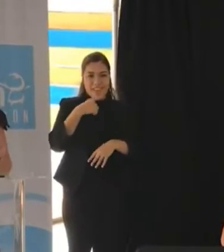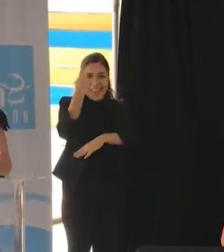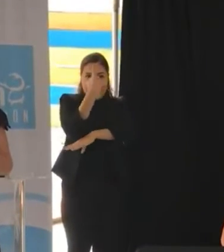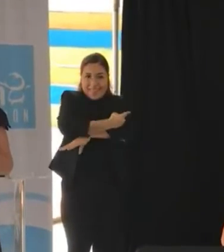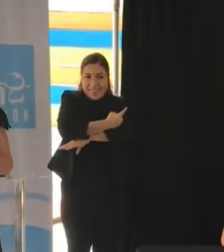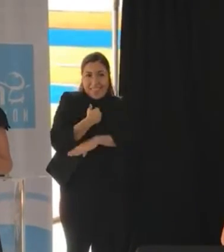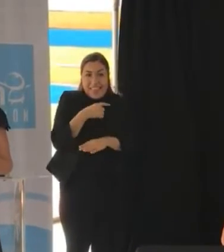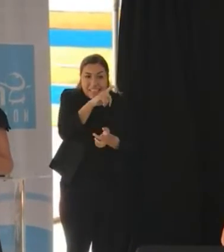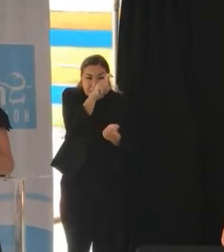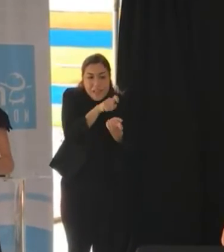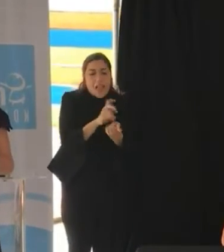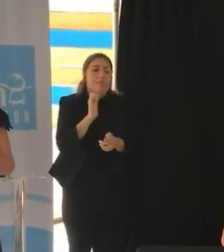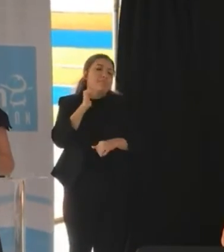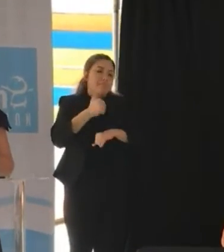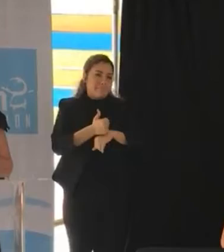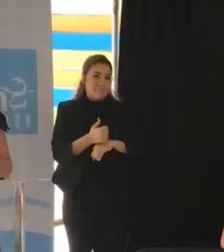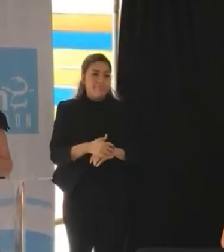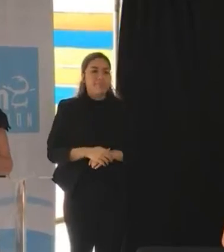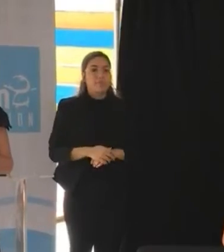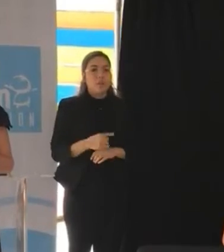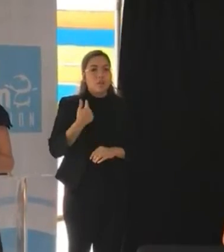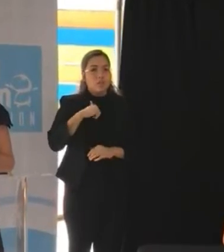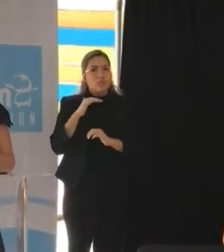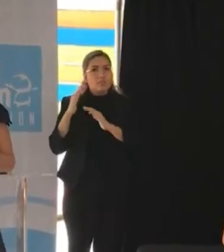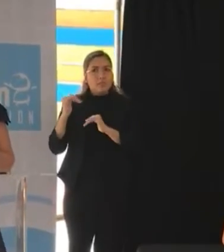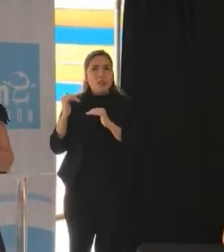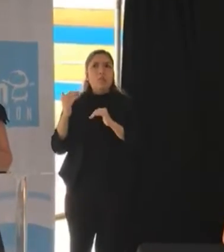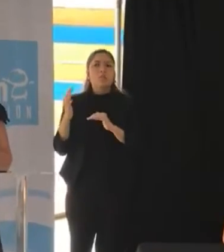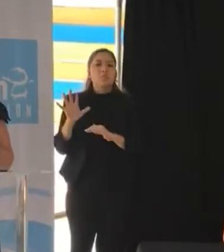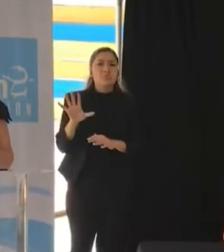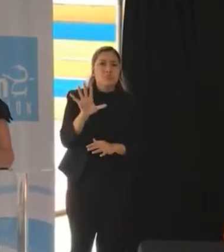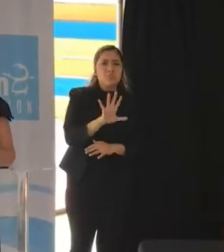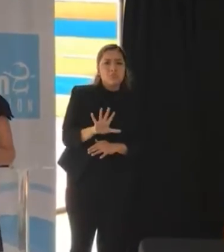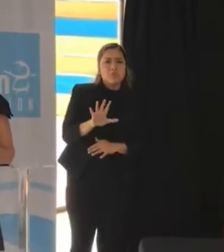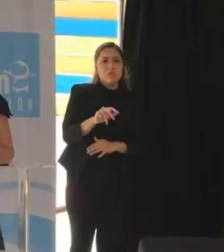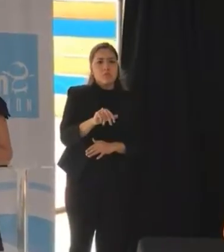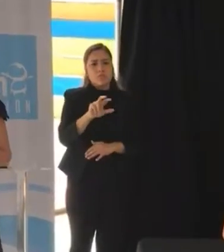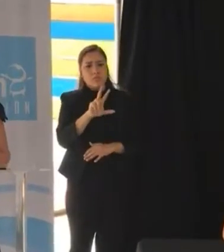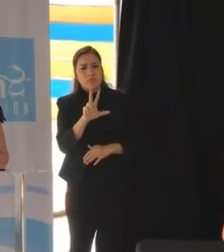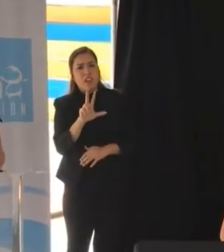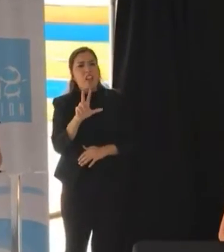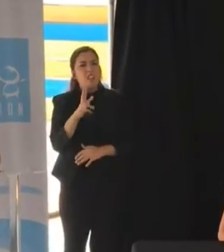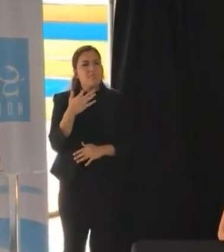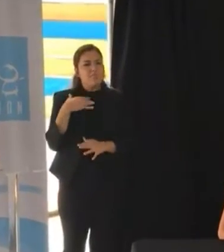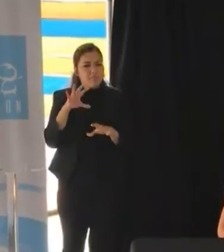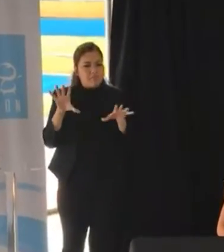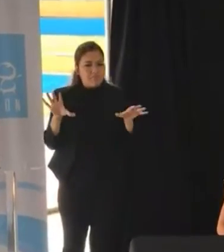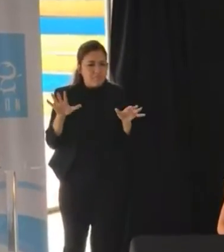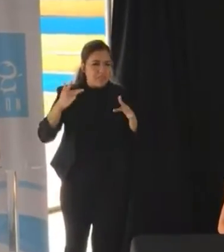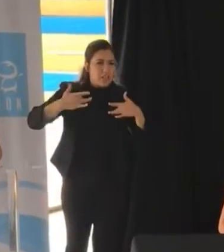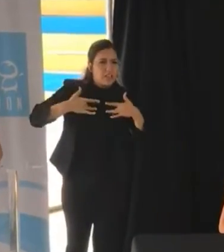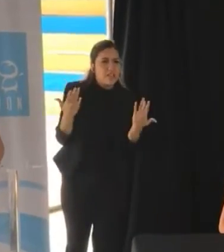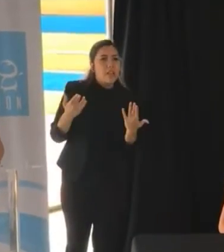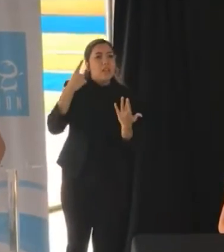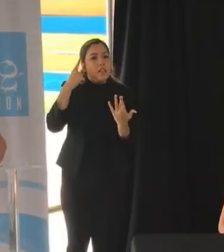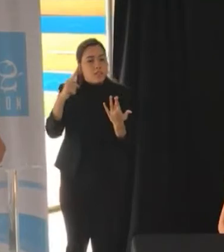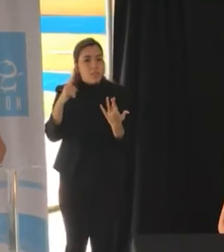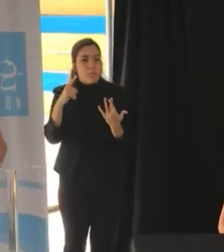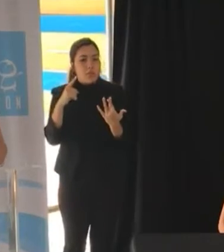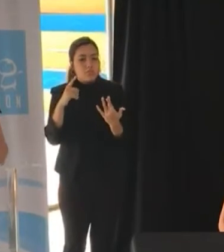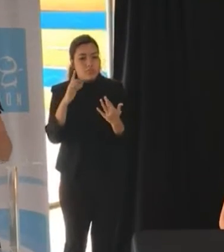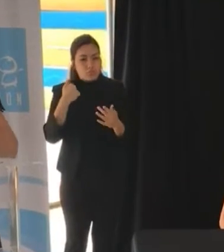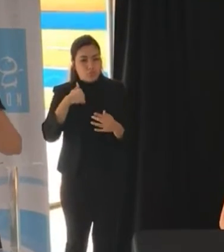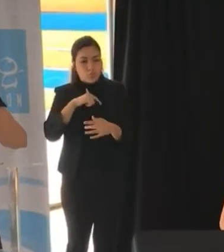entre 2 o 3 actividades dirigidas semanales y se van a establecer unos centros como el Centro Tao, donde nos vamos a